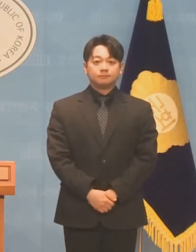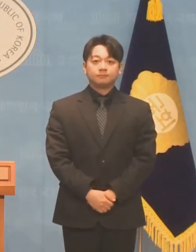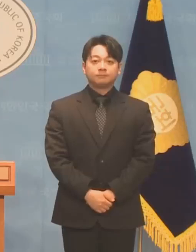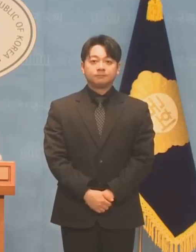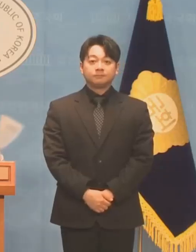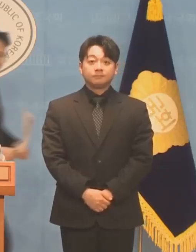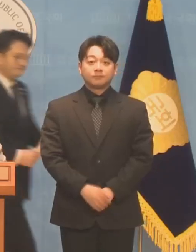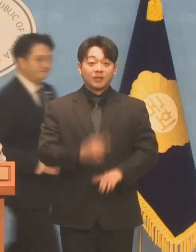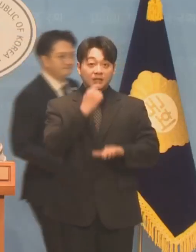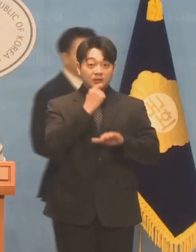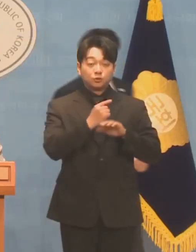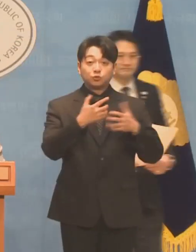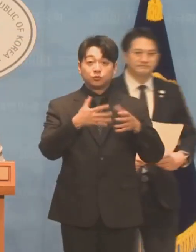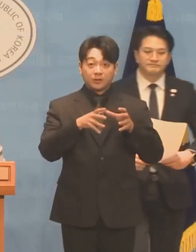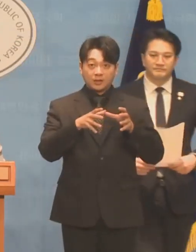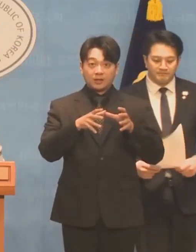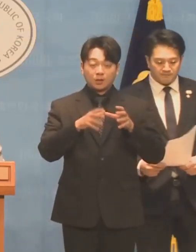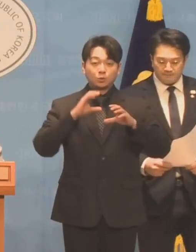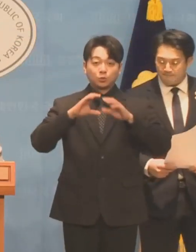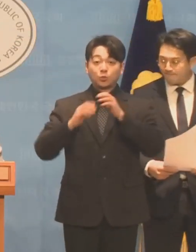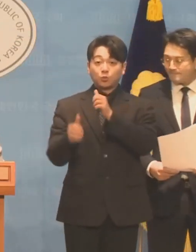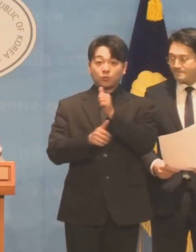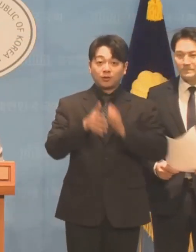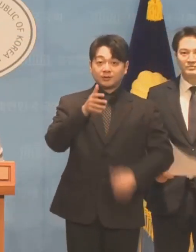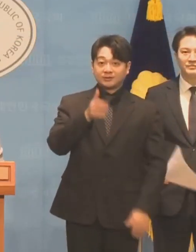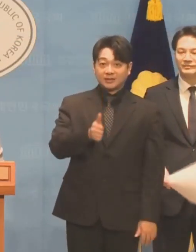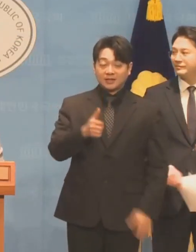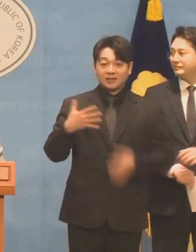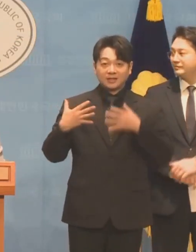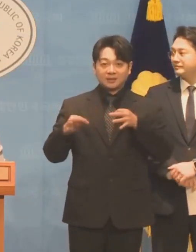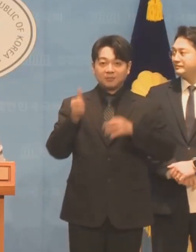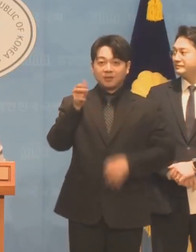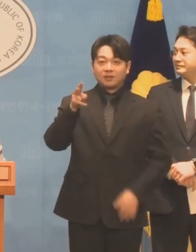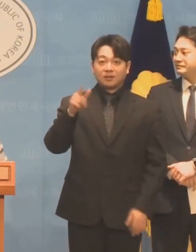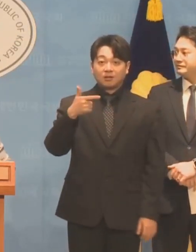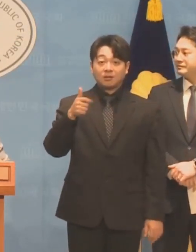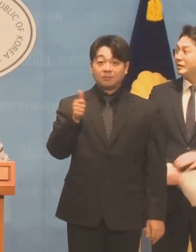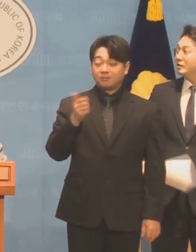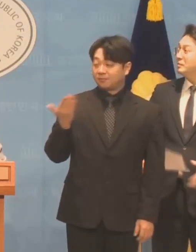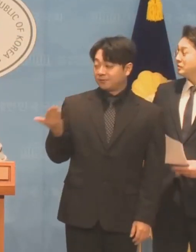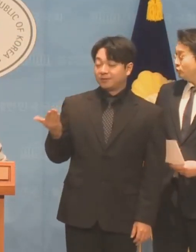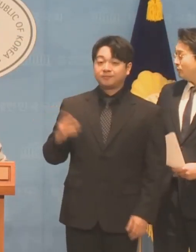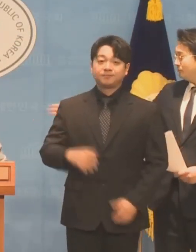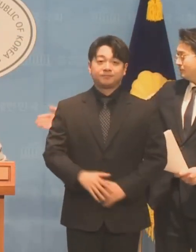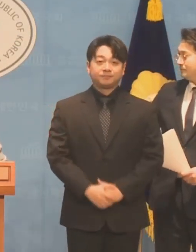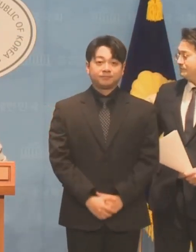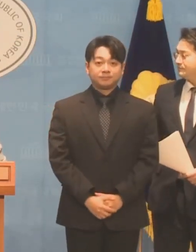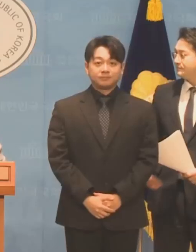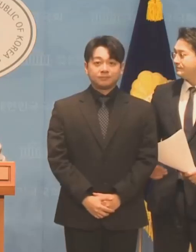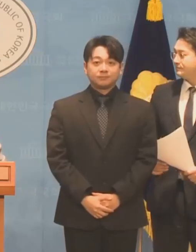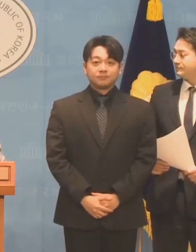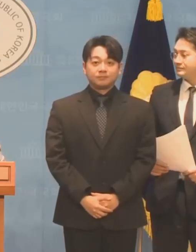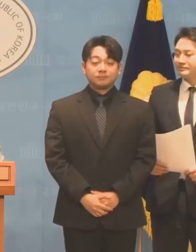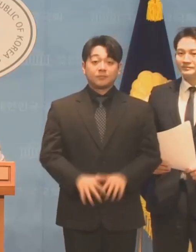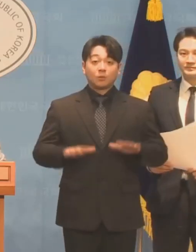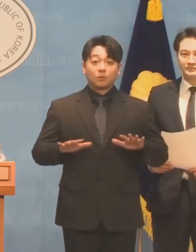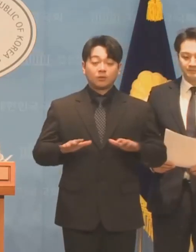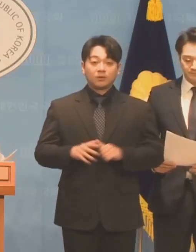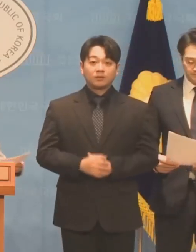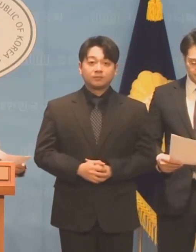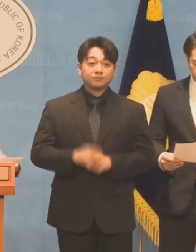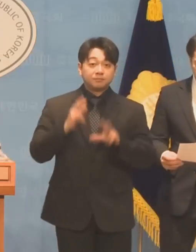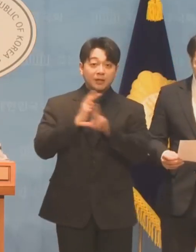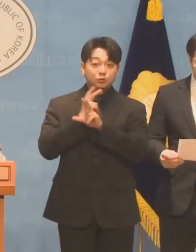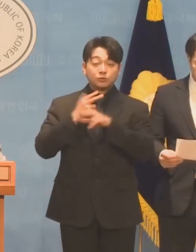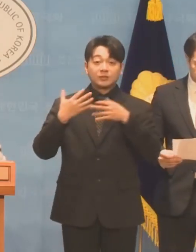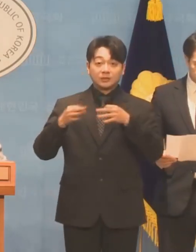예, 더불어민주당 국민소통위원회 위원장 김현입니다. 오늘 저희가 매주 금요일